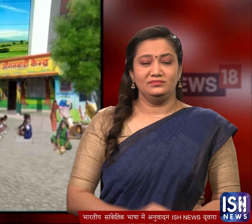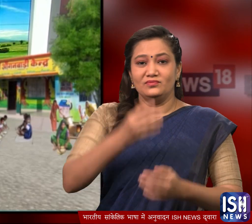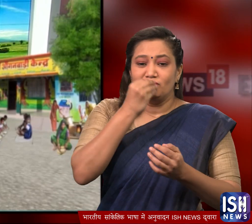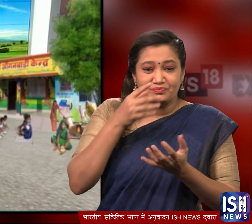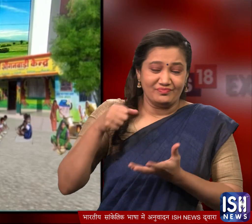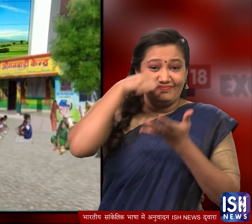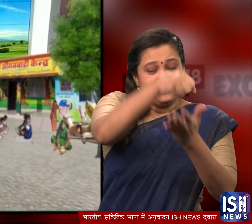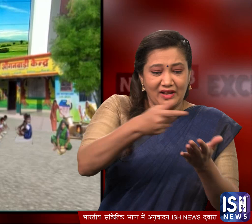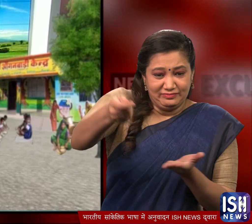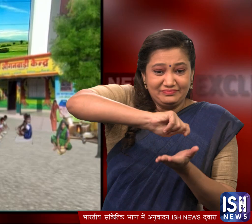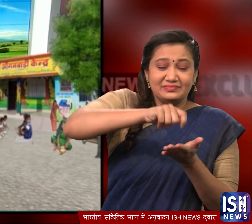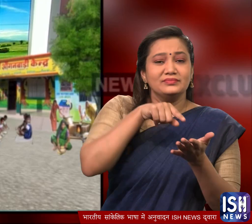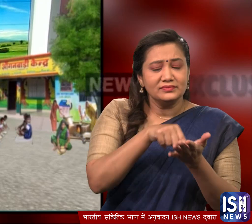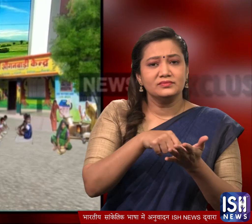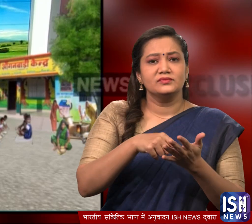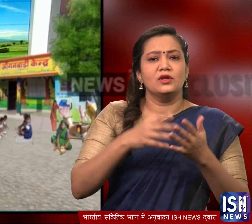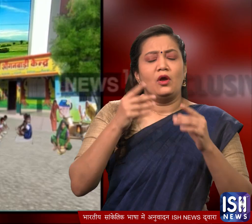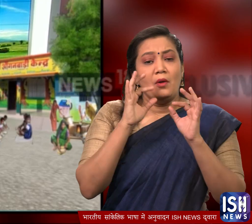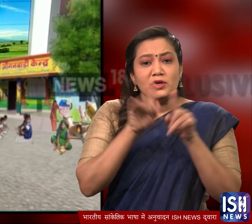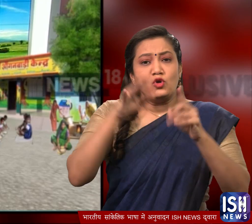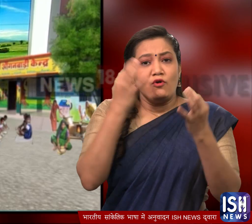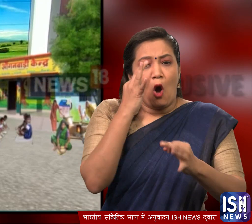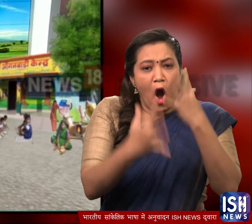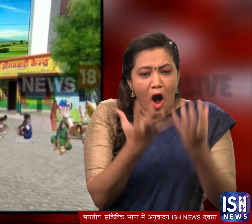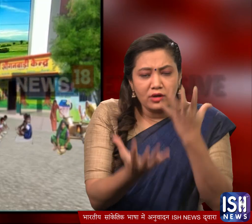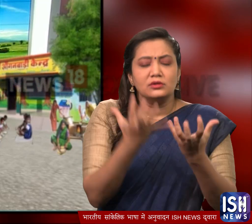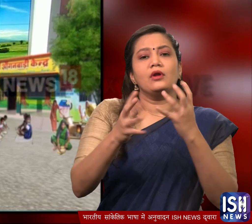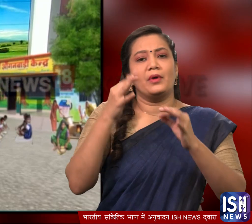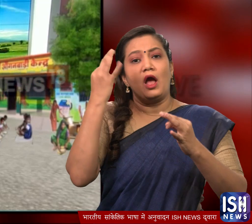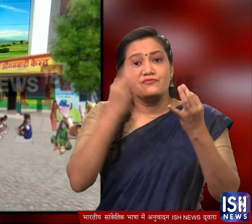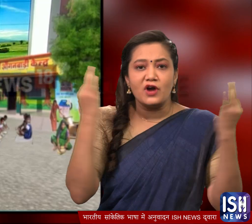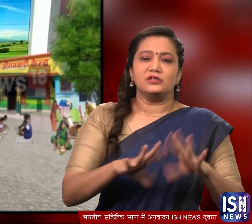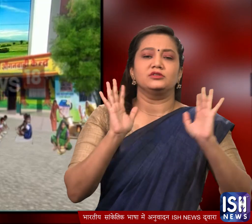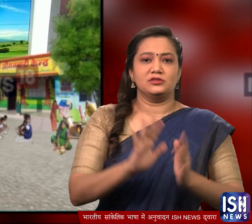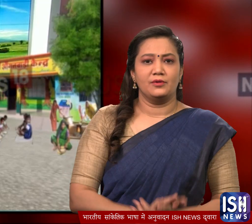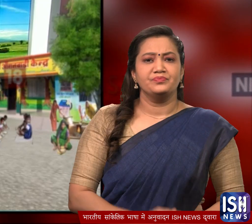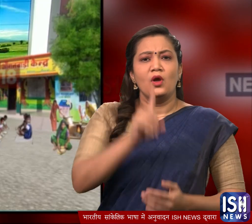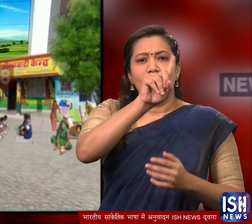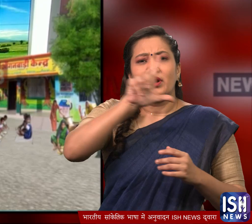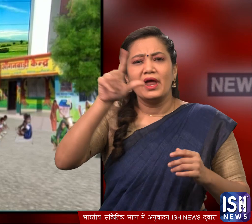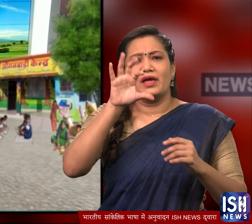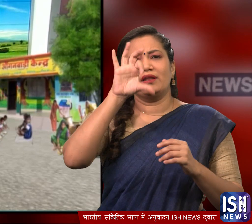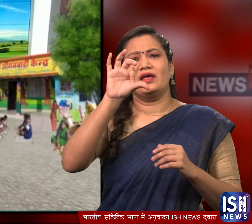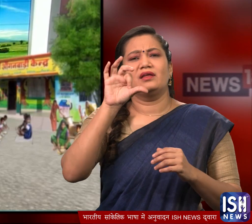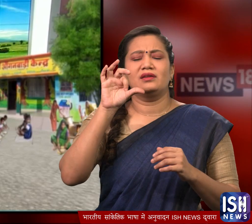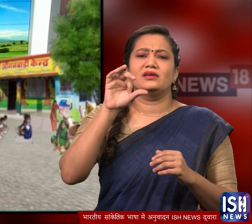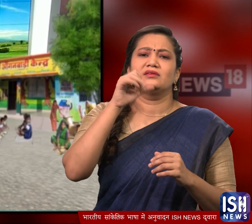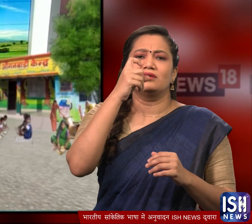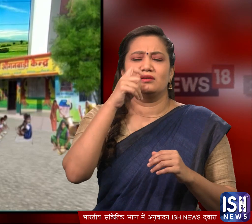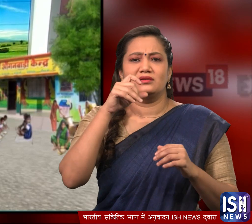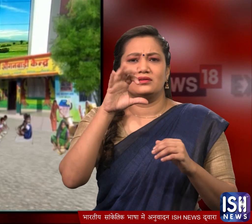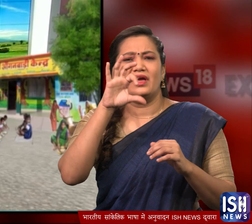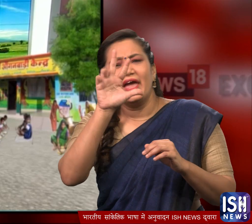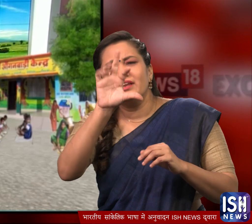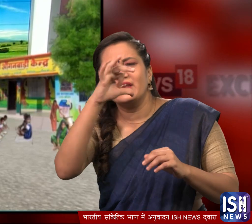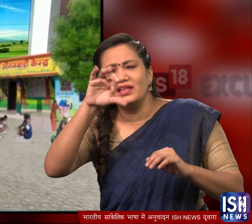कि जो खाना इन बच्चों को परोसा जाएगा वो गर्म और ताज़ा होगा। राज्य में कुल 1,89,000 आंगनबाड़ी केंद्र हैं, जिनमें जाने वाले लाखों